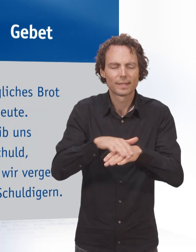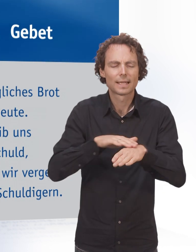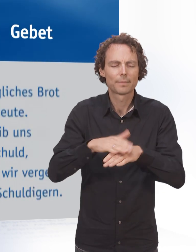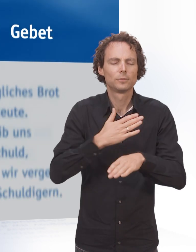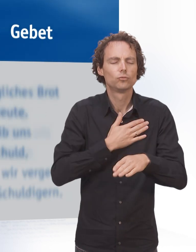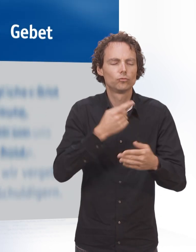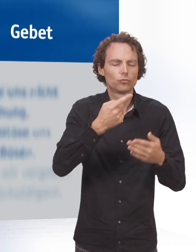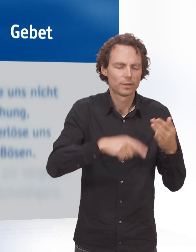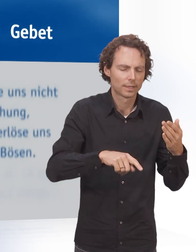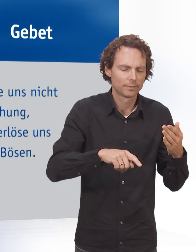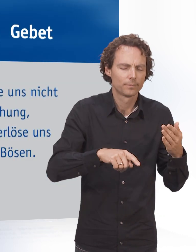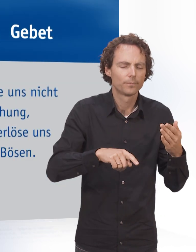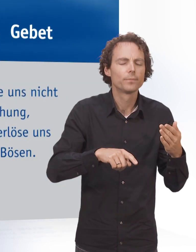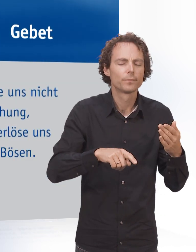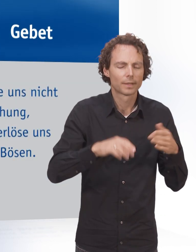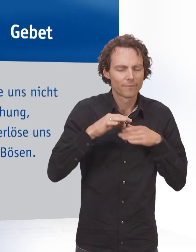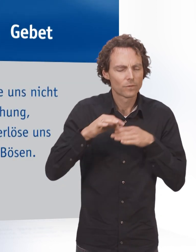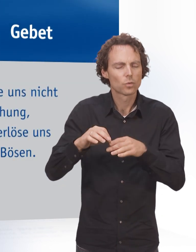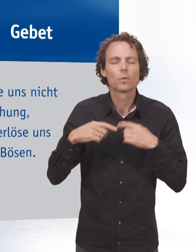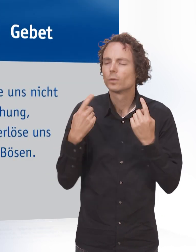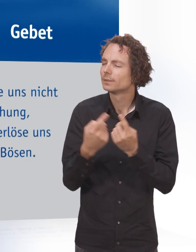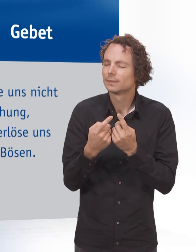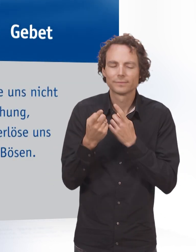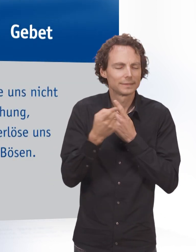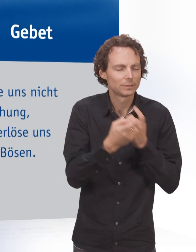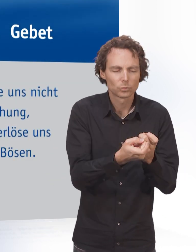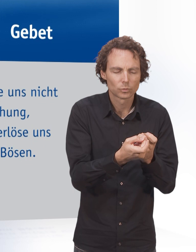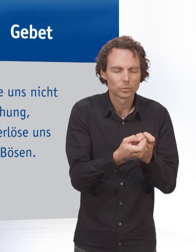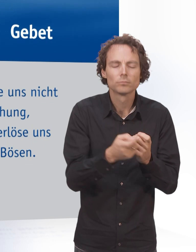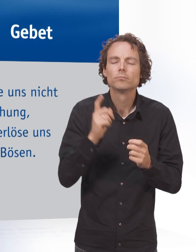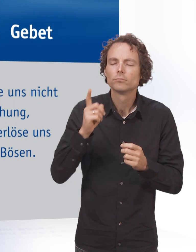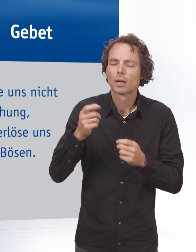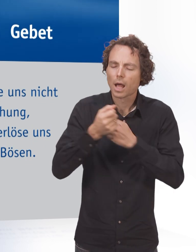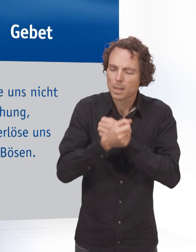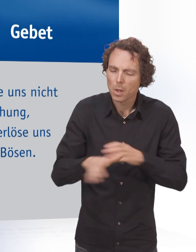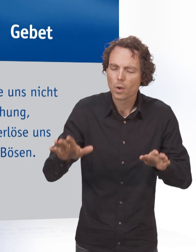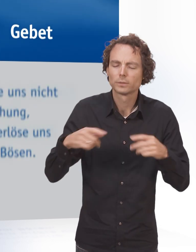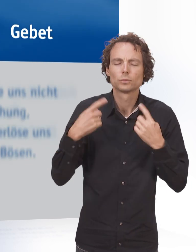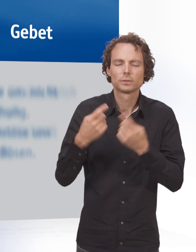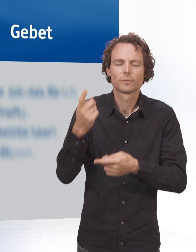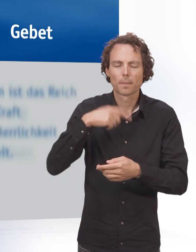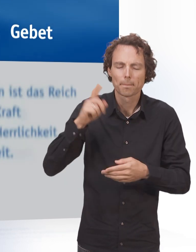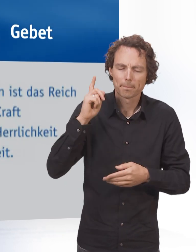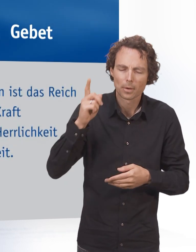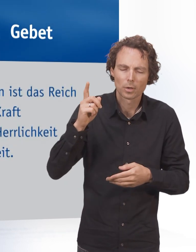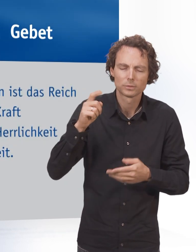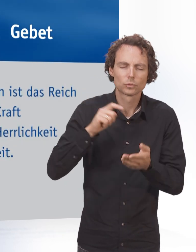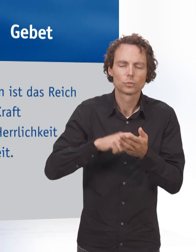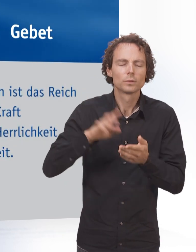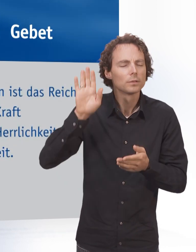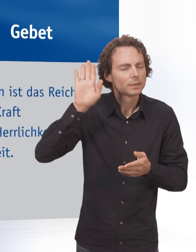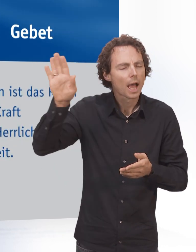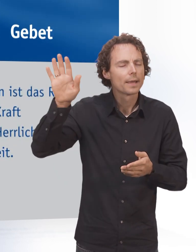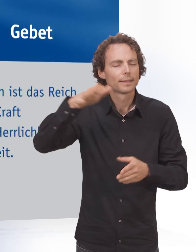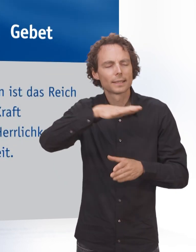vergeben unseren Schuldigern. Und führe uns nicht in Versuchung, sondern erlöse uns von dem Bösen, denn dein